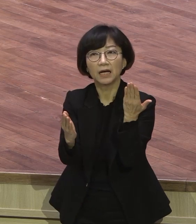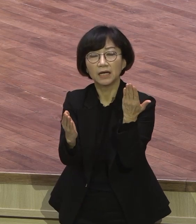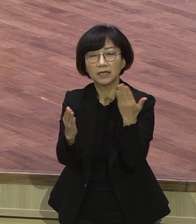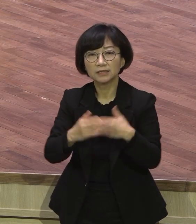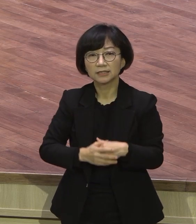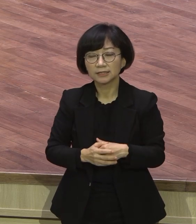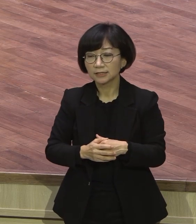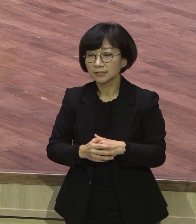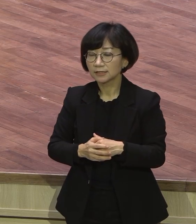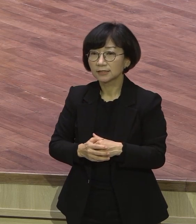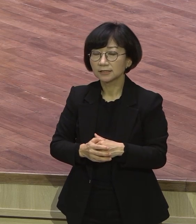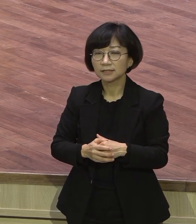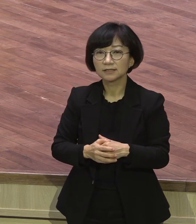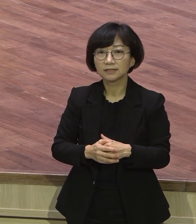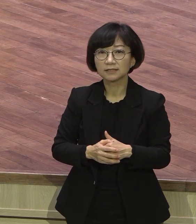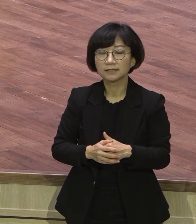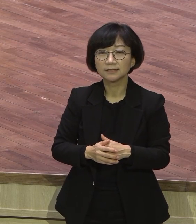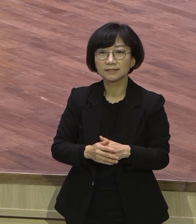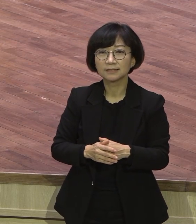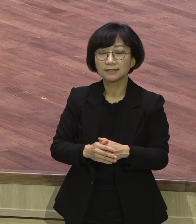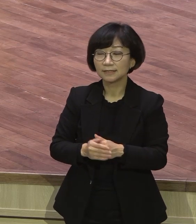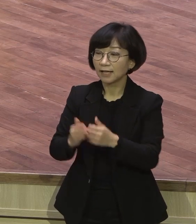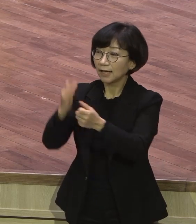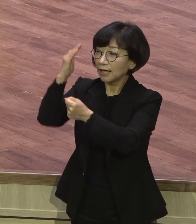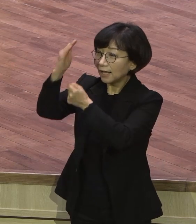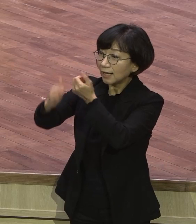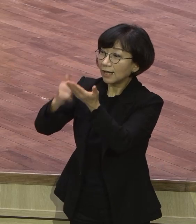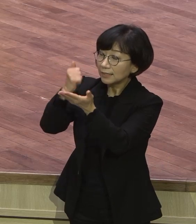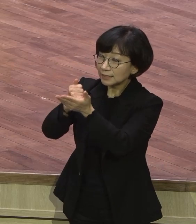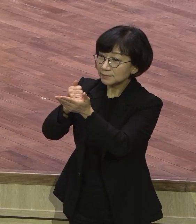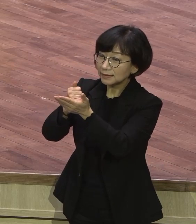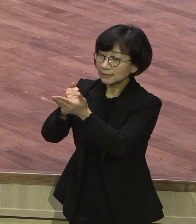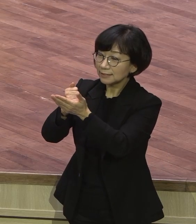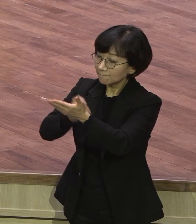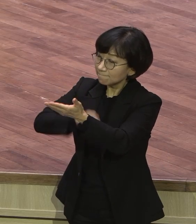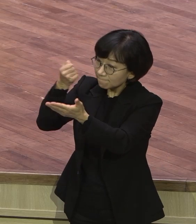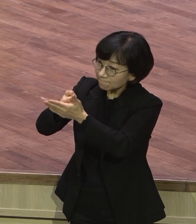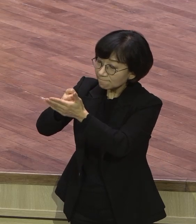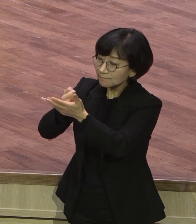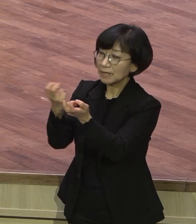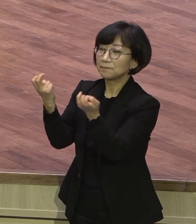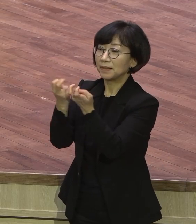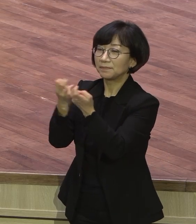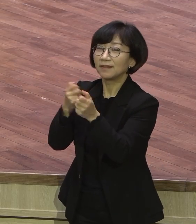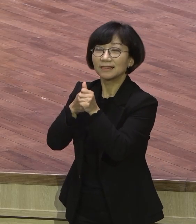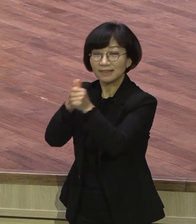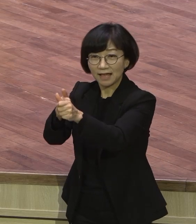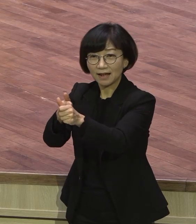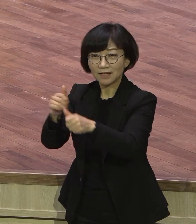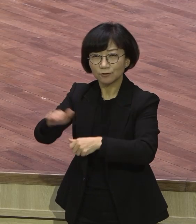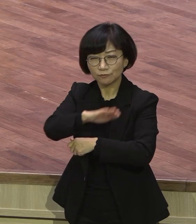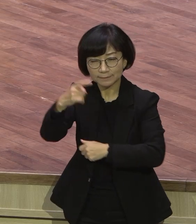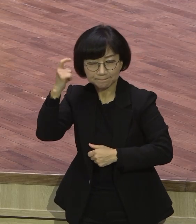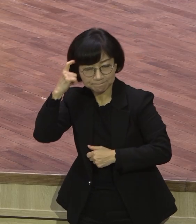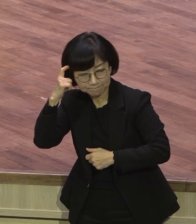하나님의 방식대로 하나님이 정하신 말씀의 털 안에서 생각하고 결정하고 행동해야 되는 거예요